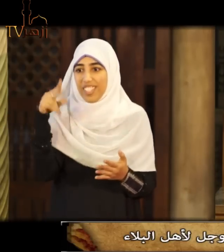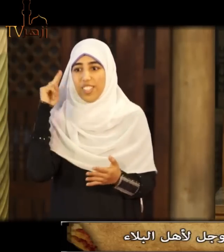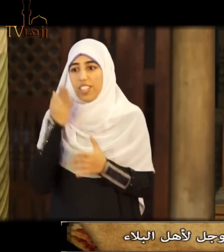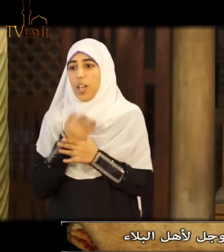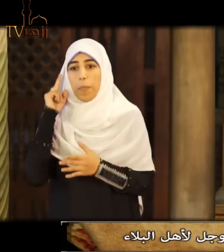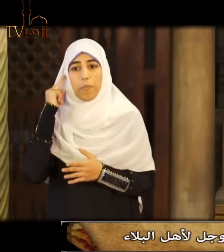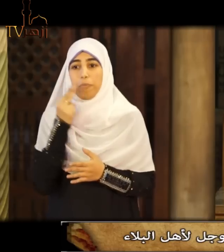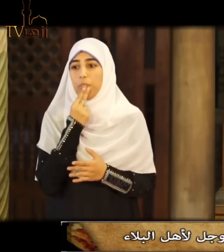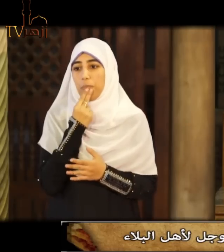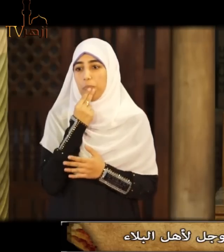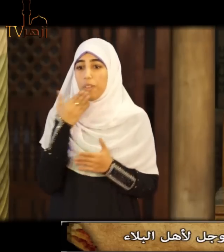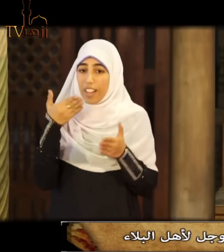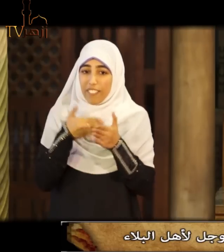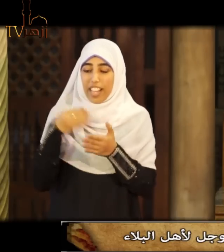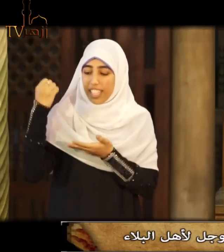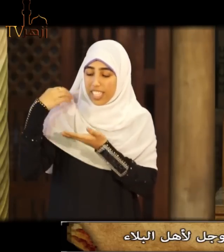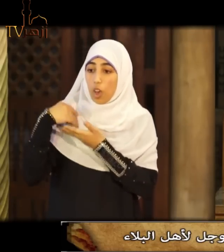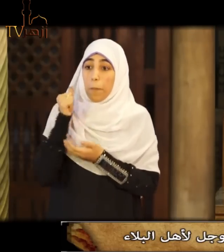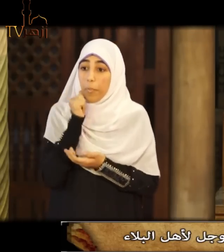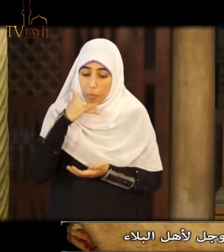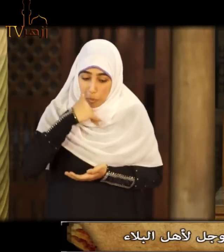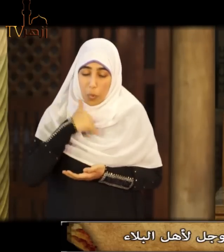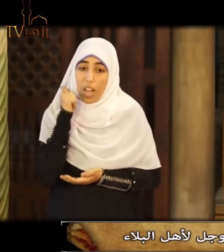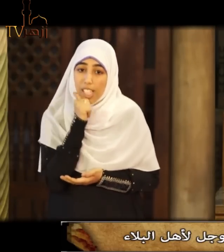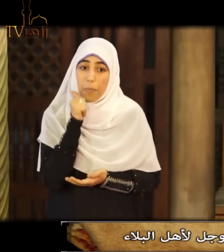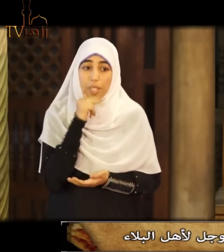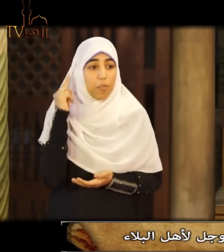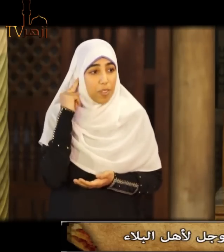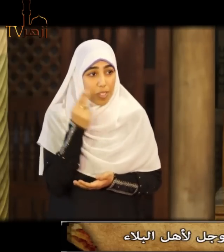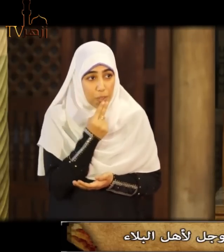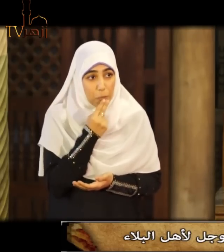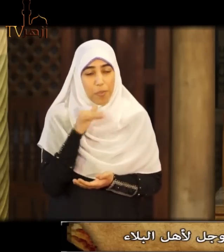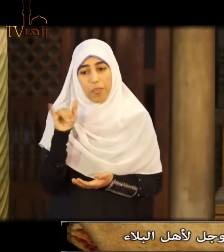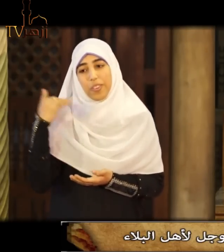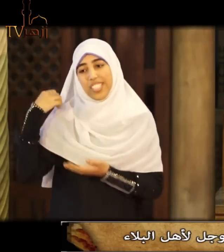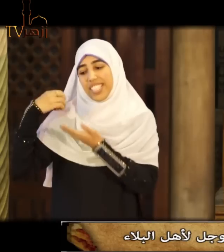كان الثواب أعظم والأجر أكمل.